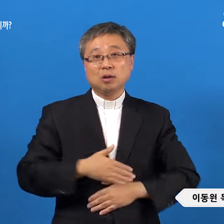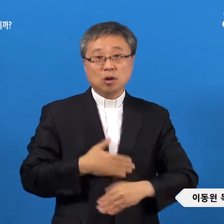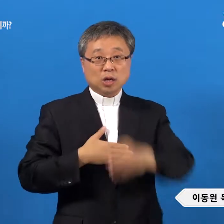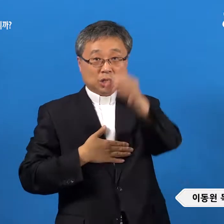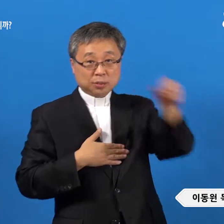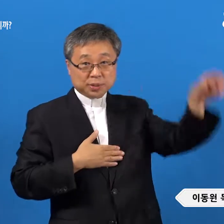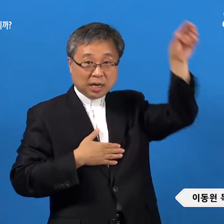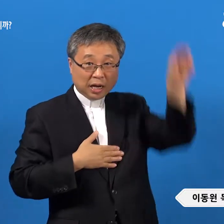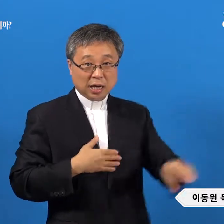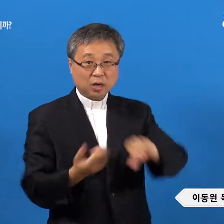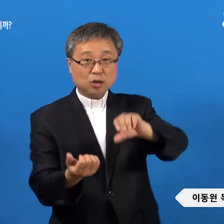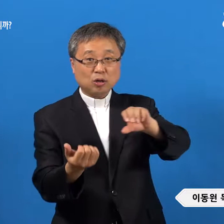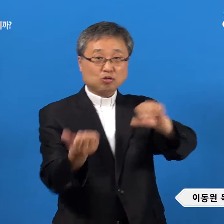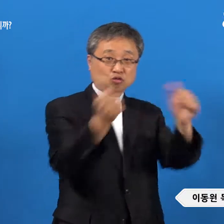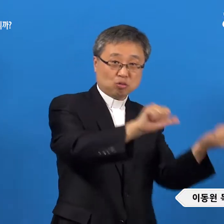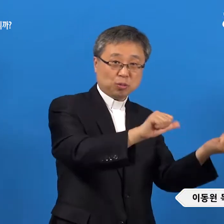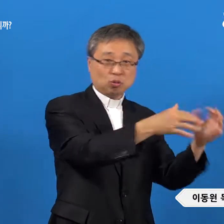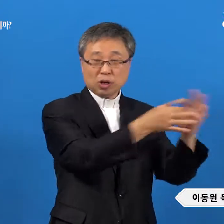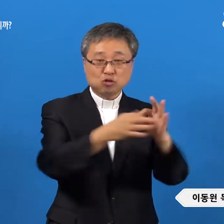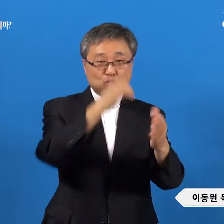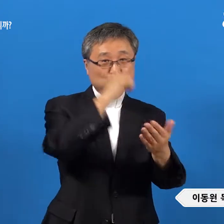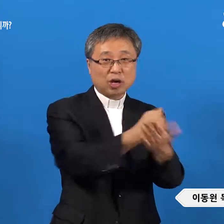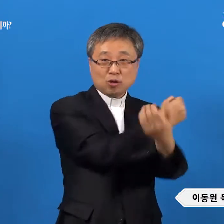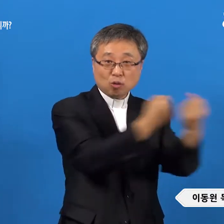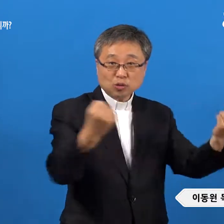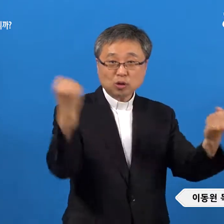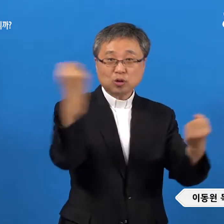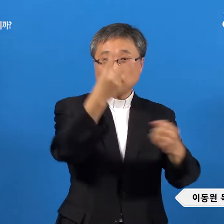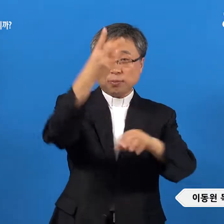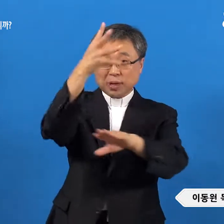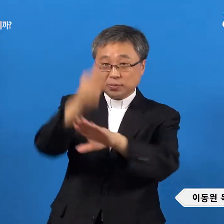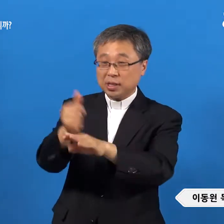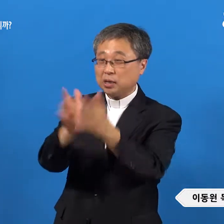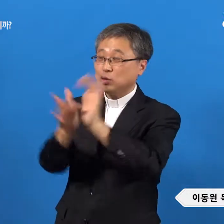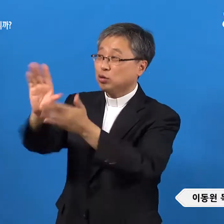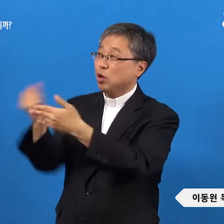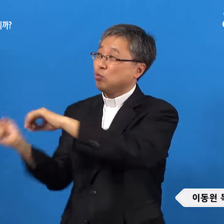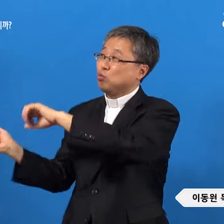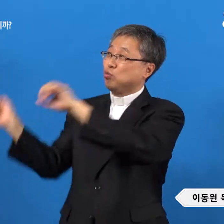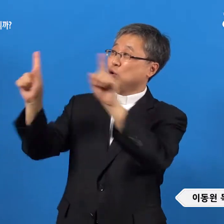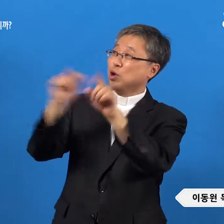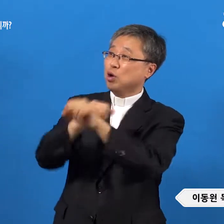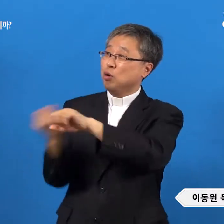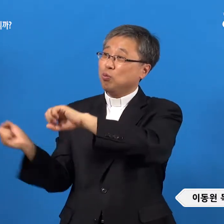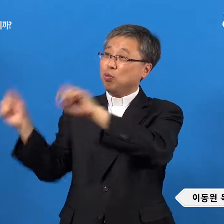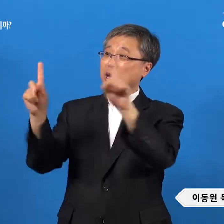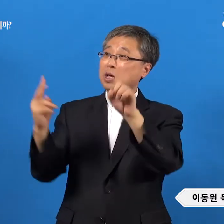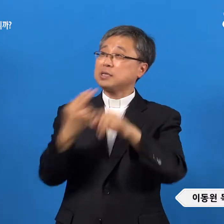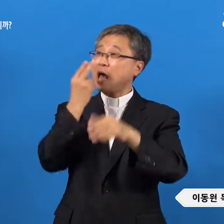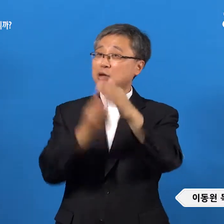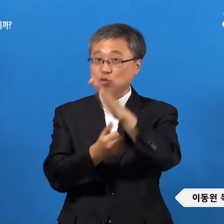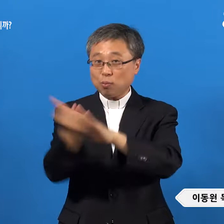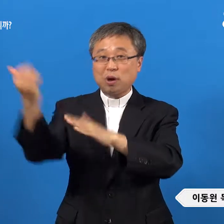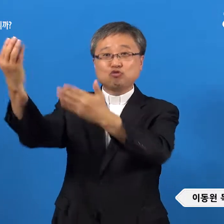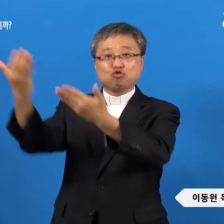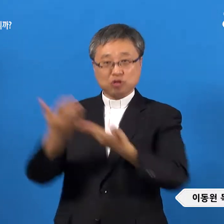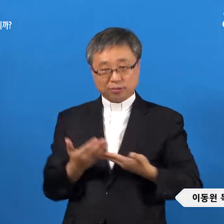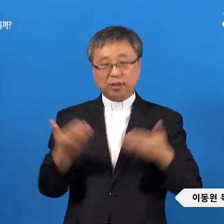십자가의 죽음을 통한 죄의 용서, 그리고 마침내 예수께서 부활하심으로 부활의 산 소망을 주셨다고